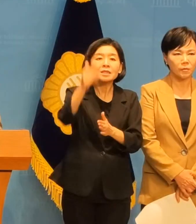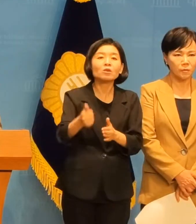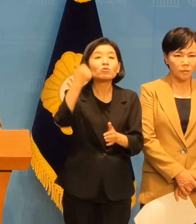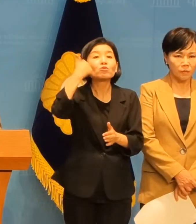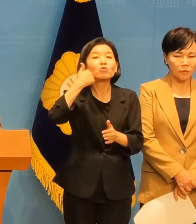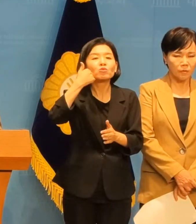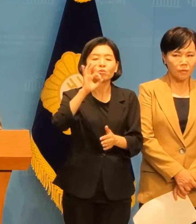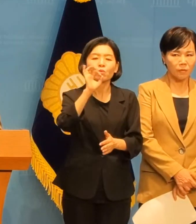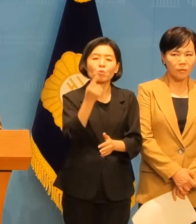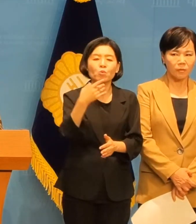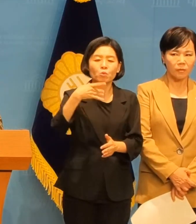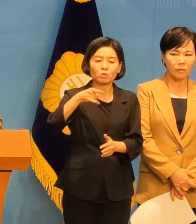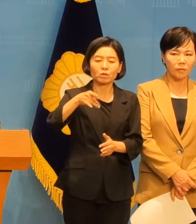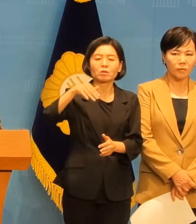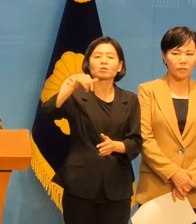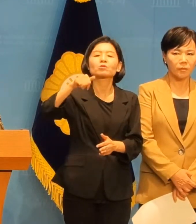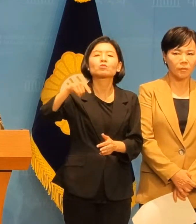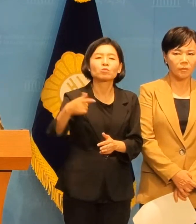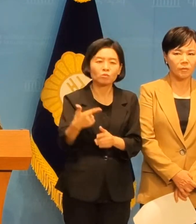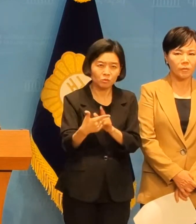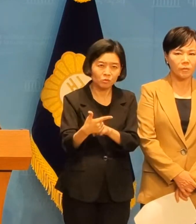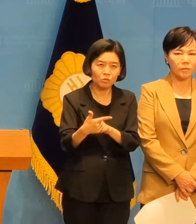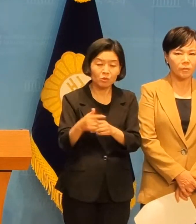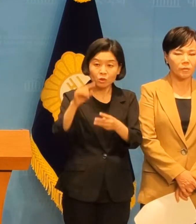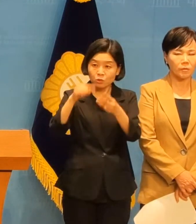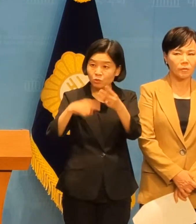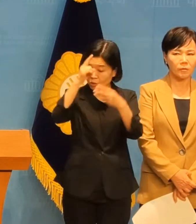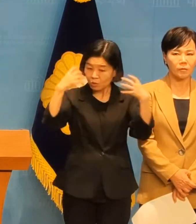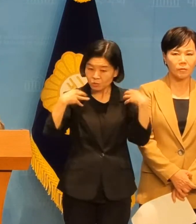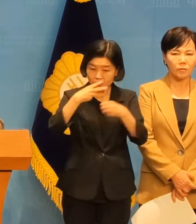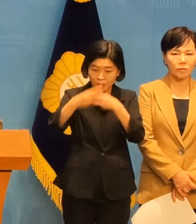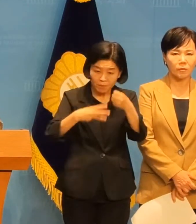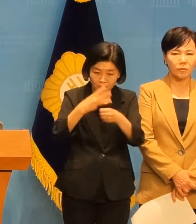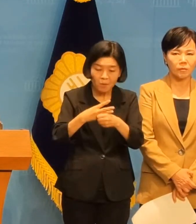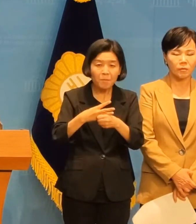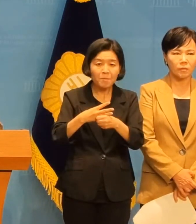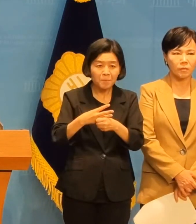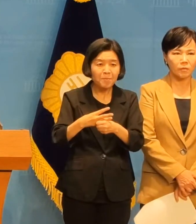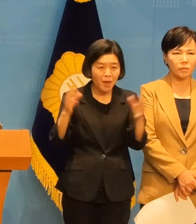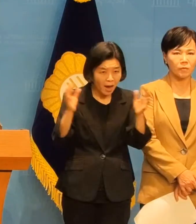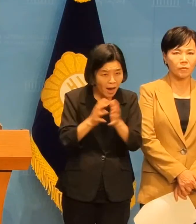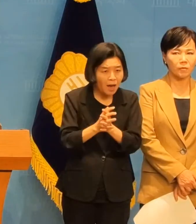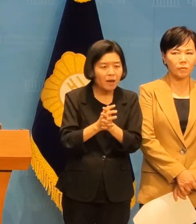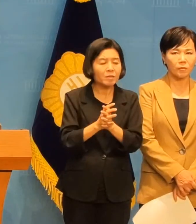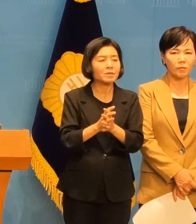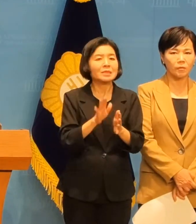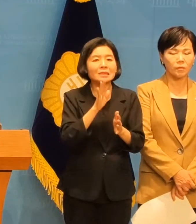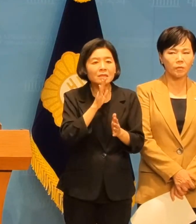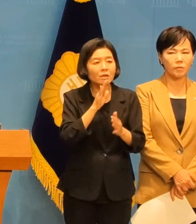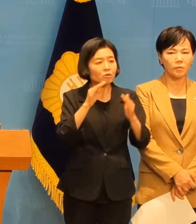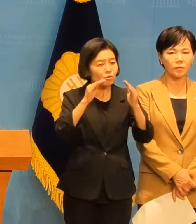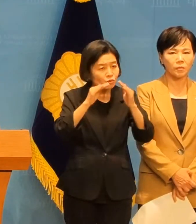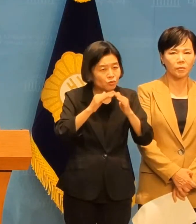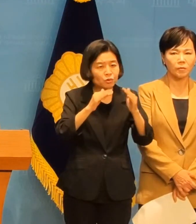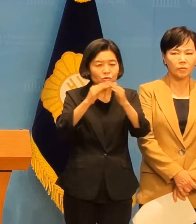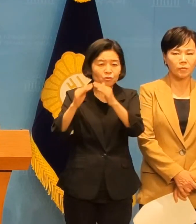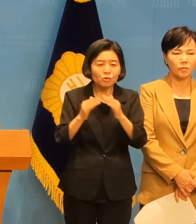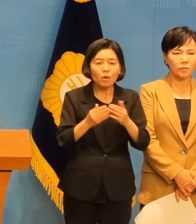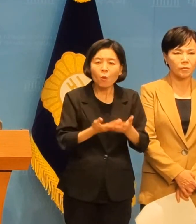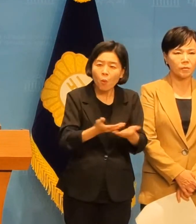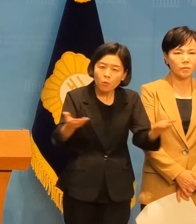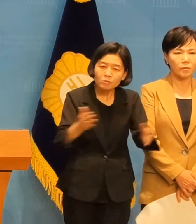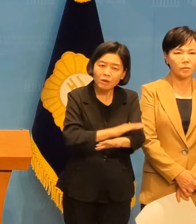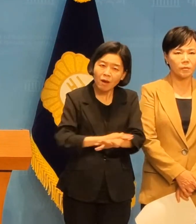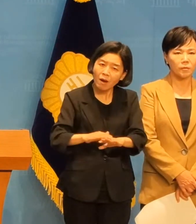시장이었습니다. 윤석열 정부 3년을 포함해서 도대체 주택 공급을 제대로 하긴 한 것입니까?